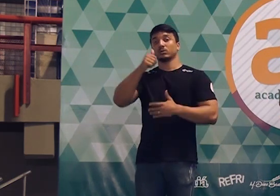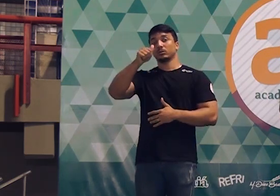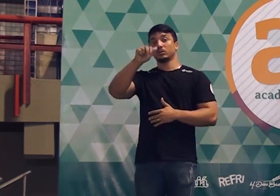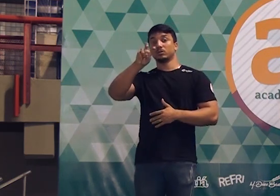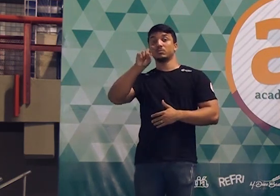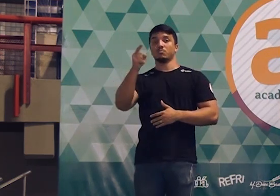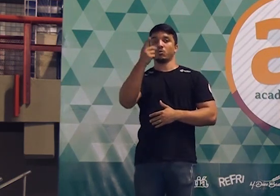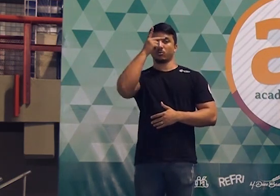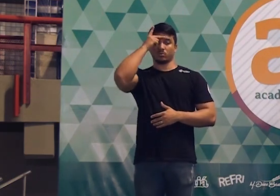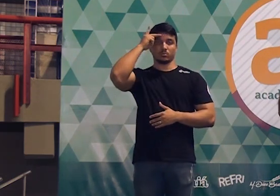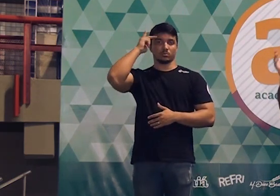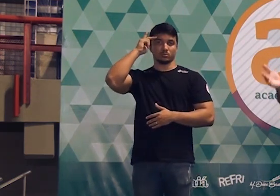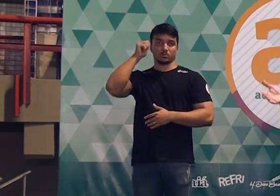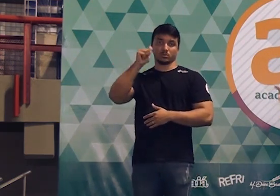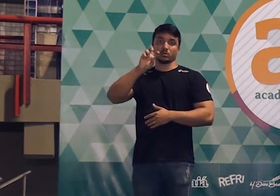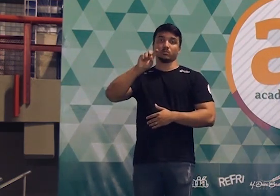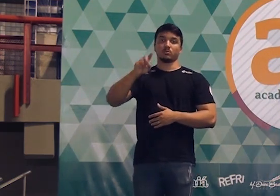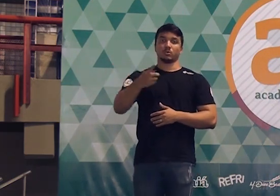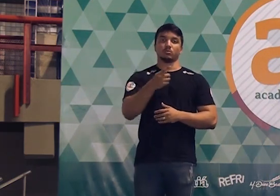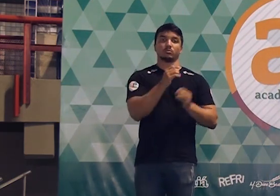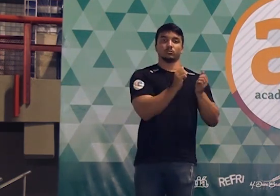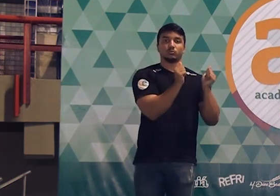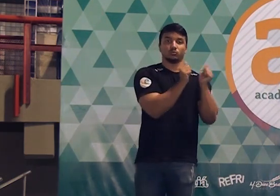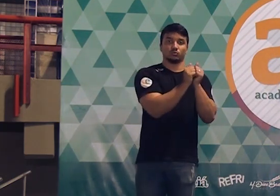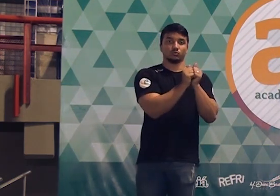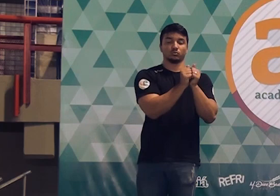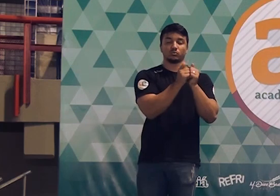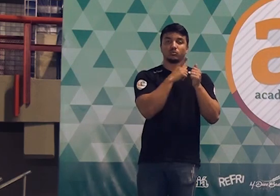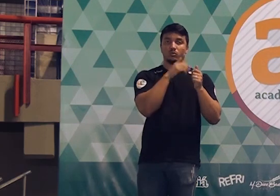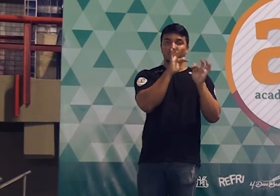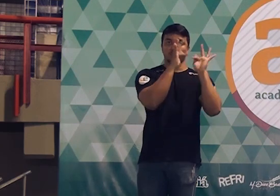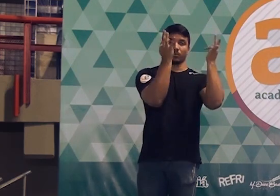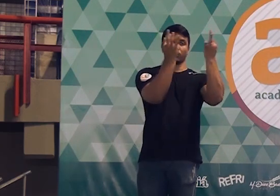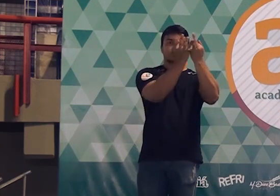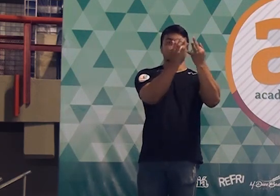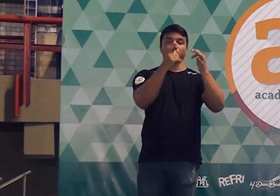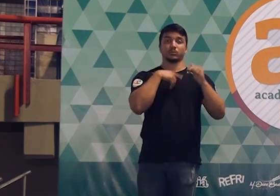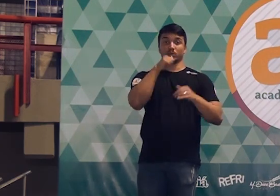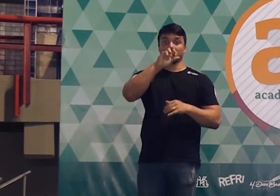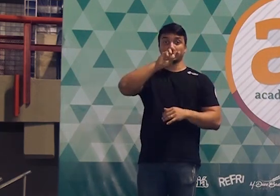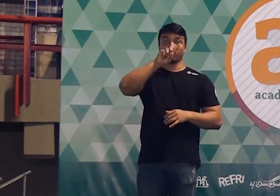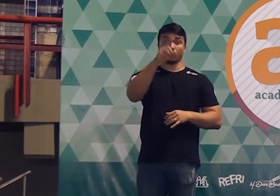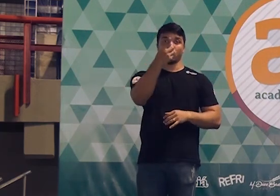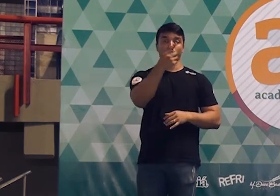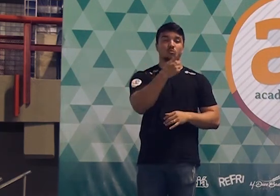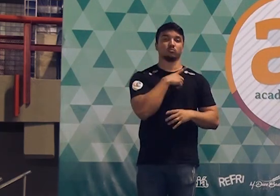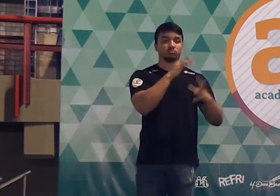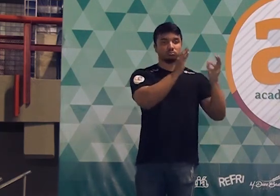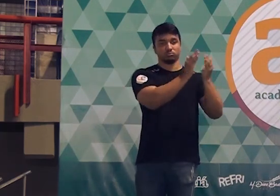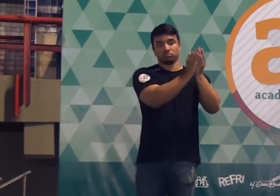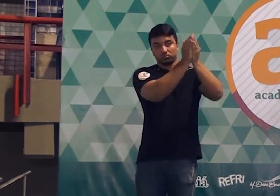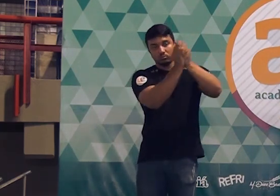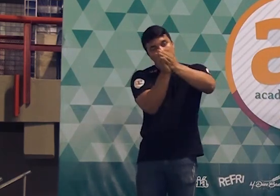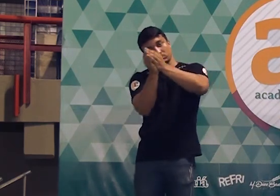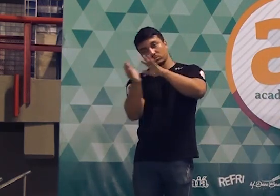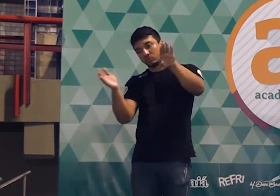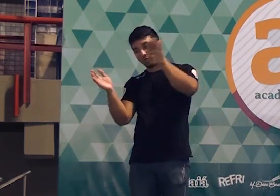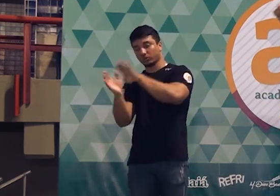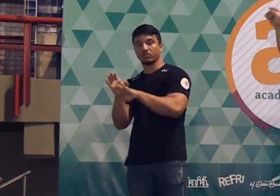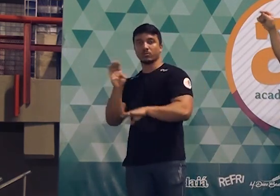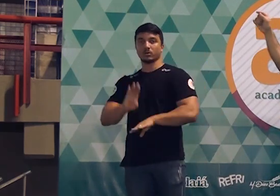15 mil pessoas, viu? Vieram junto com a corte, junto com a família real. Quase 15 mil pessoas. Lá na